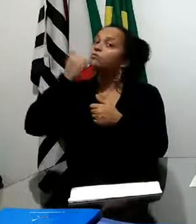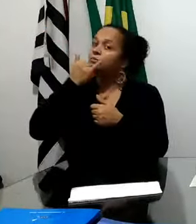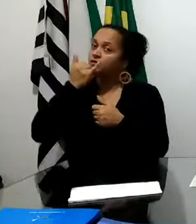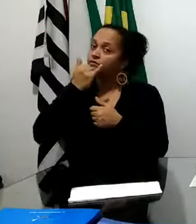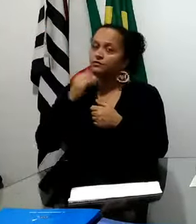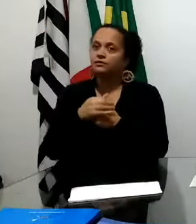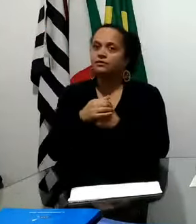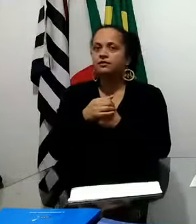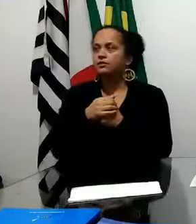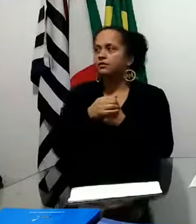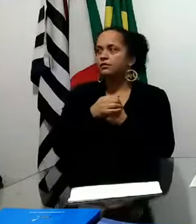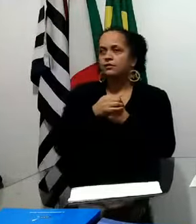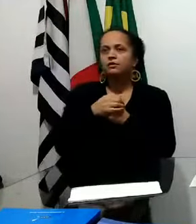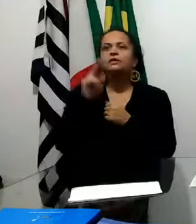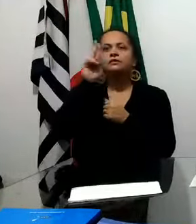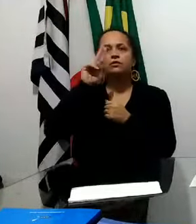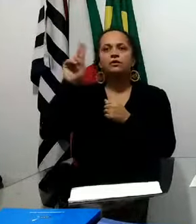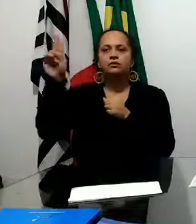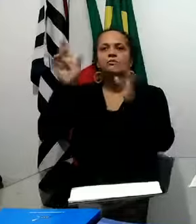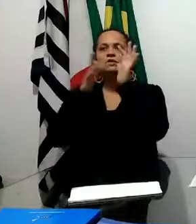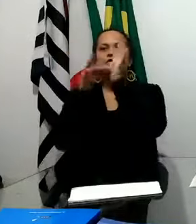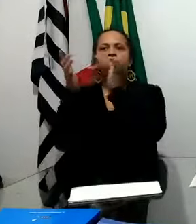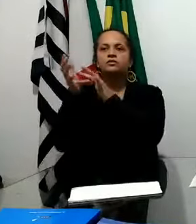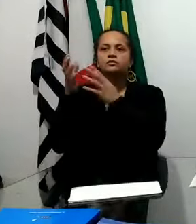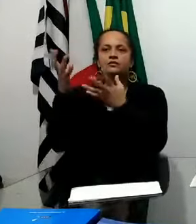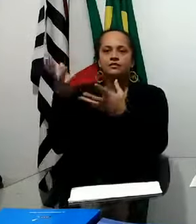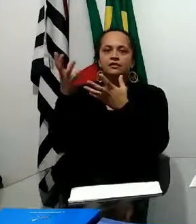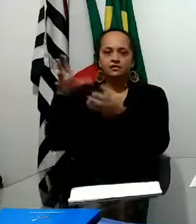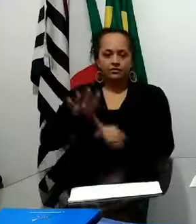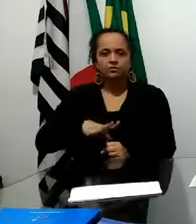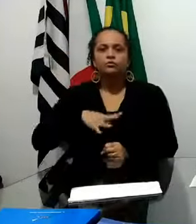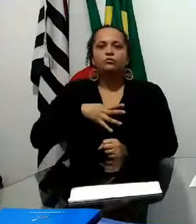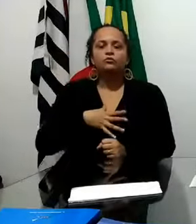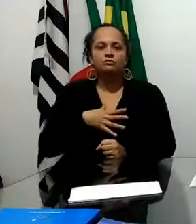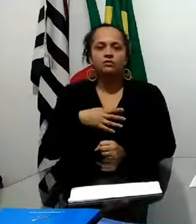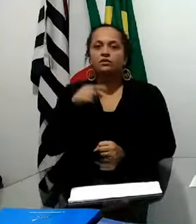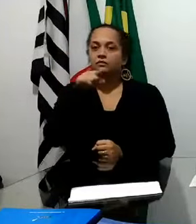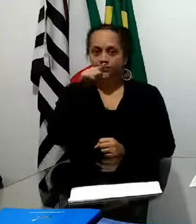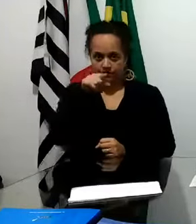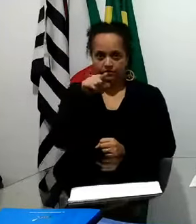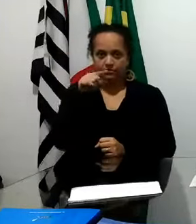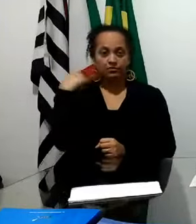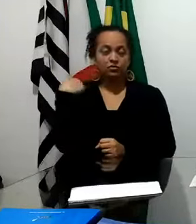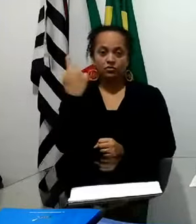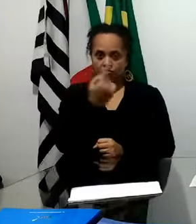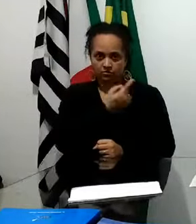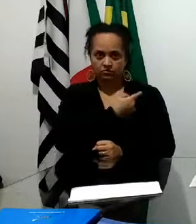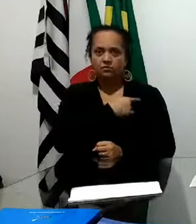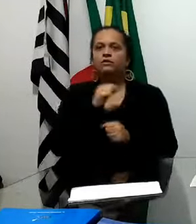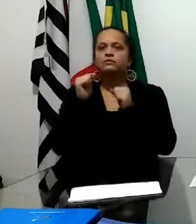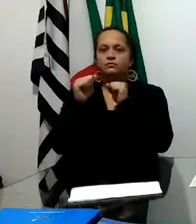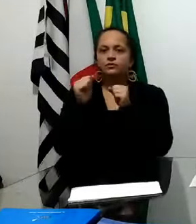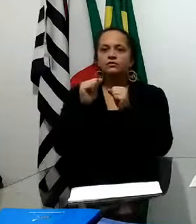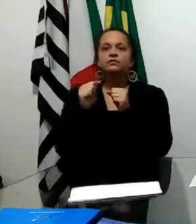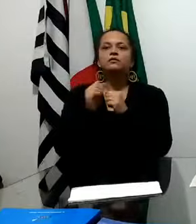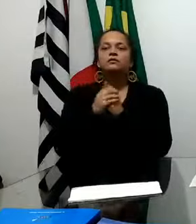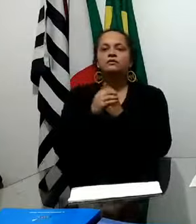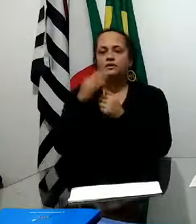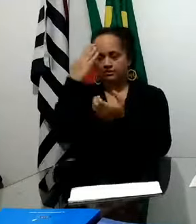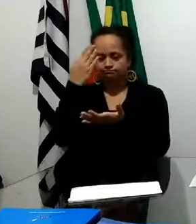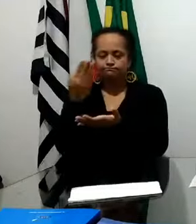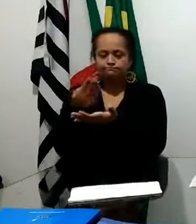eu quero te encorajar a nós prosseguirmos, a nós seguirmos aquilo que o Senhor tem preparado para nós antes da